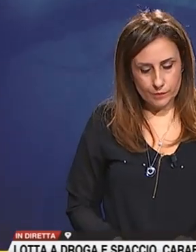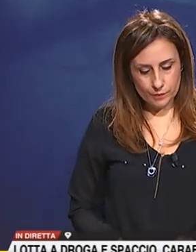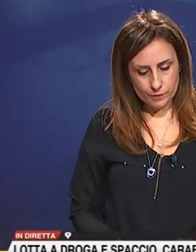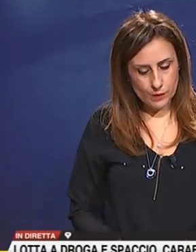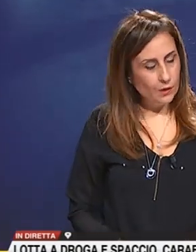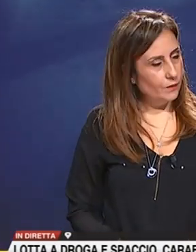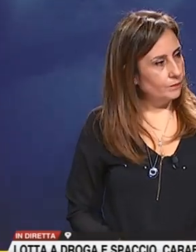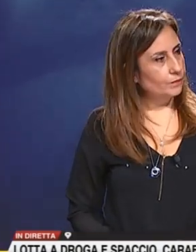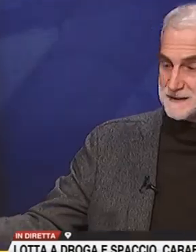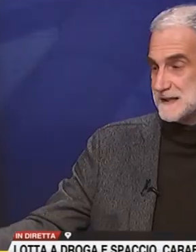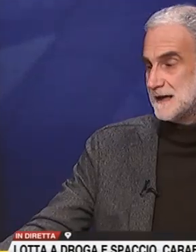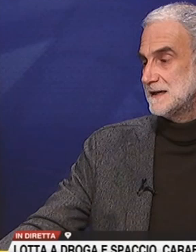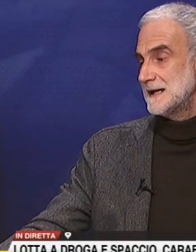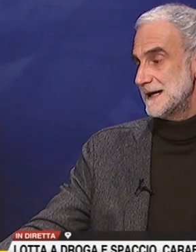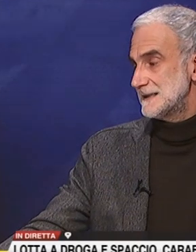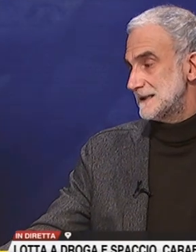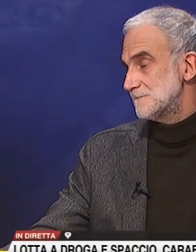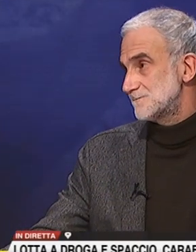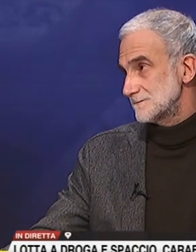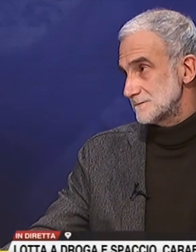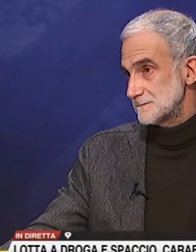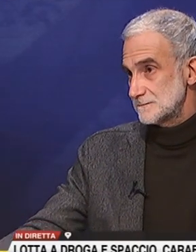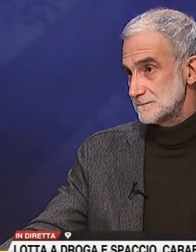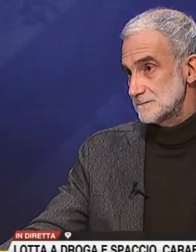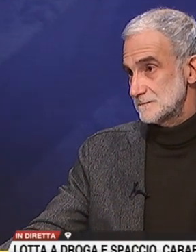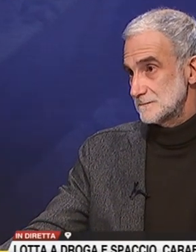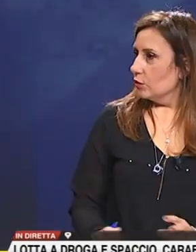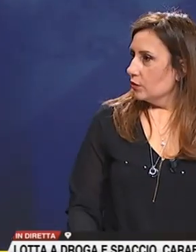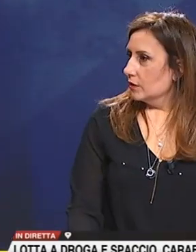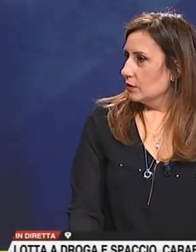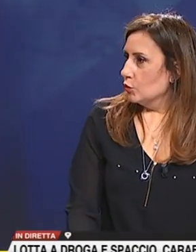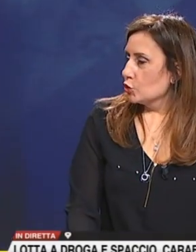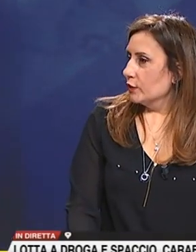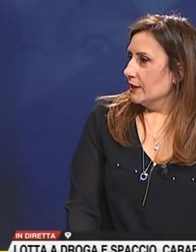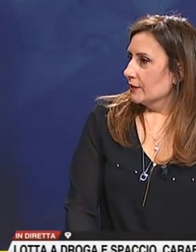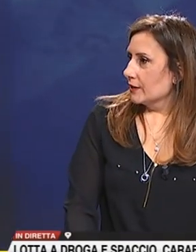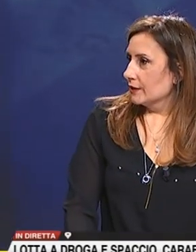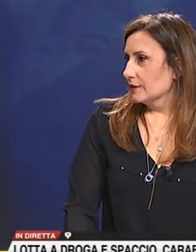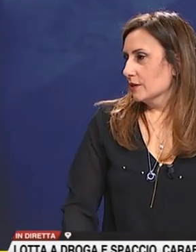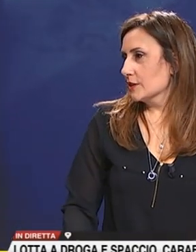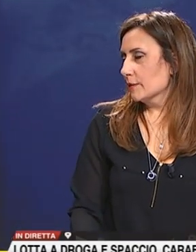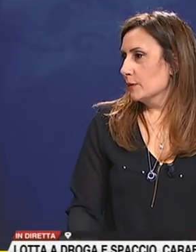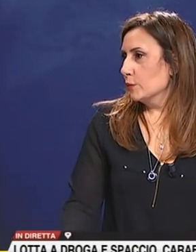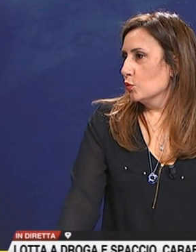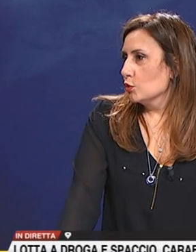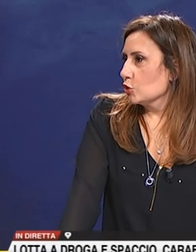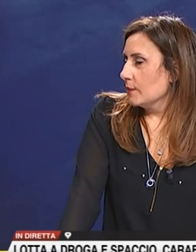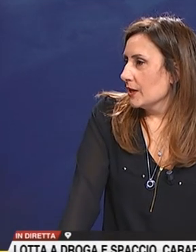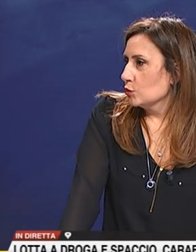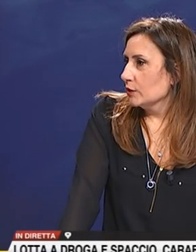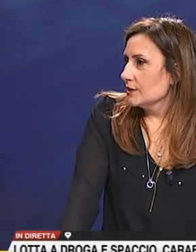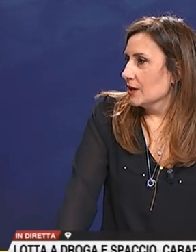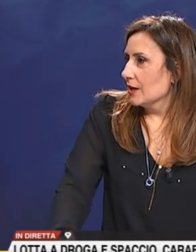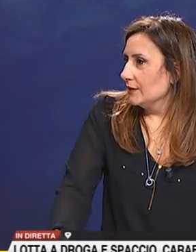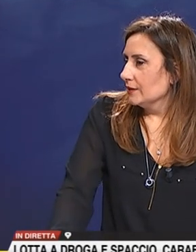cura e di sostegno alle famiglie credo che sia, certo, garantita. Colonnello, l'uso di internet, sempre di più insomma